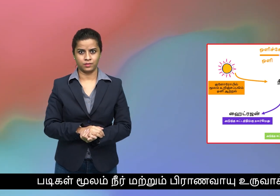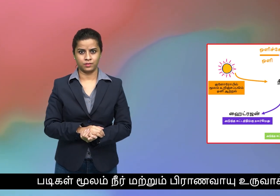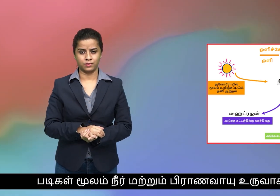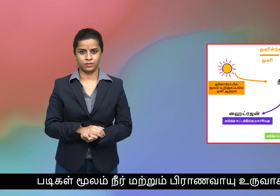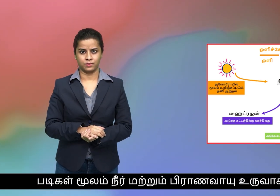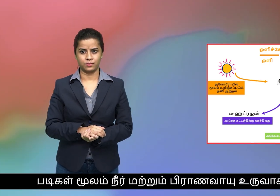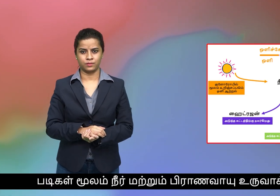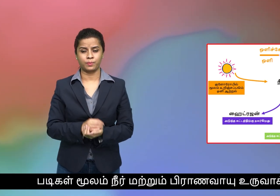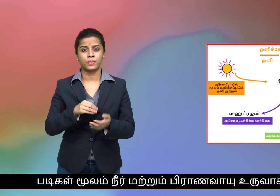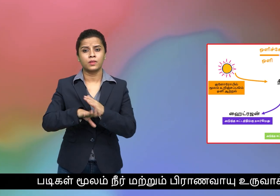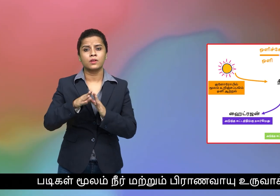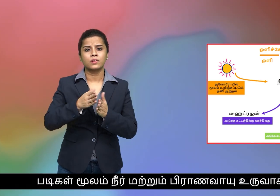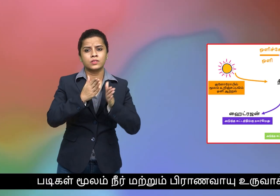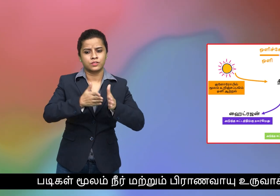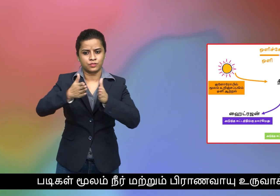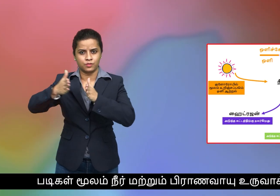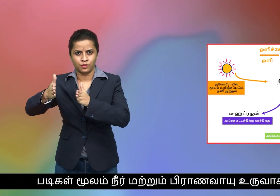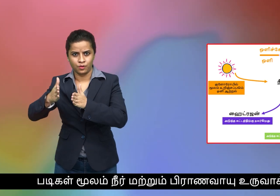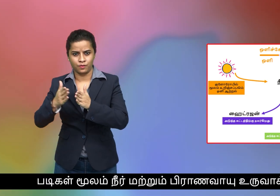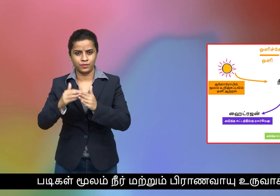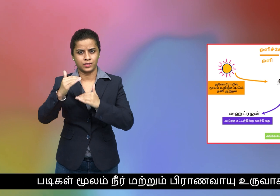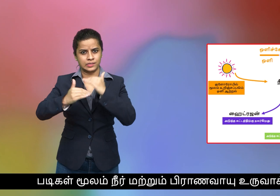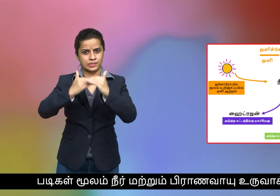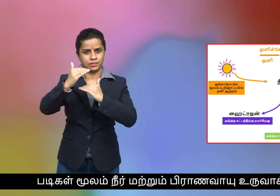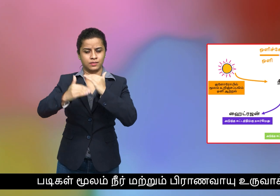மூலம் நீர் மற்றும் பிராணவாயு உருவாக்குகின்றன.